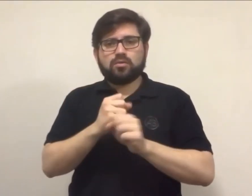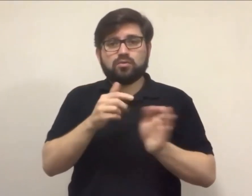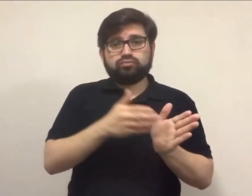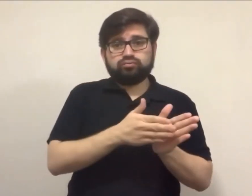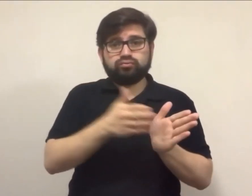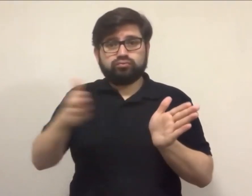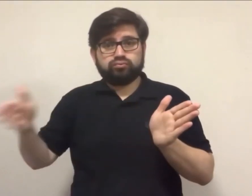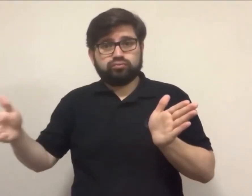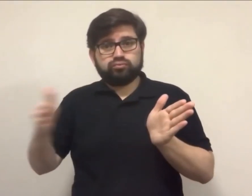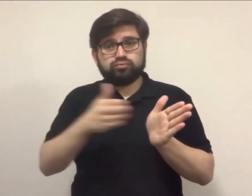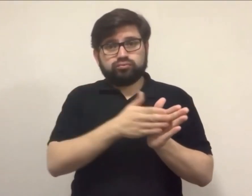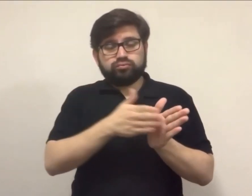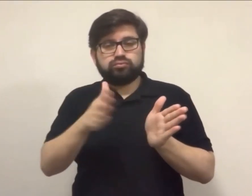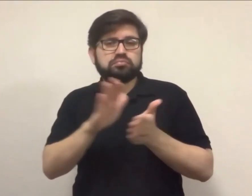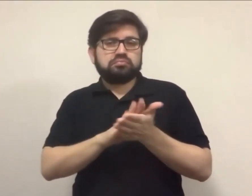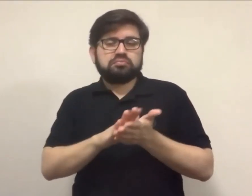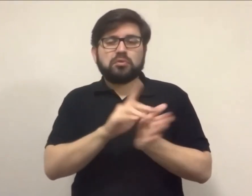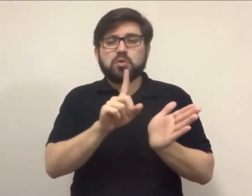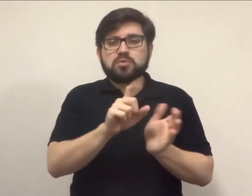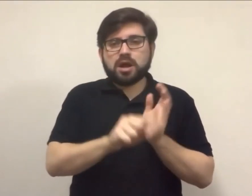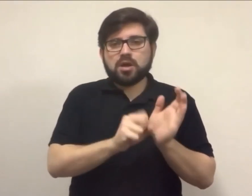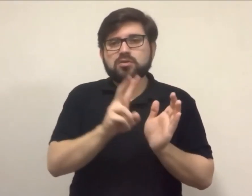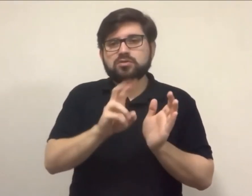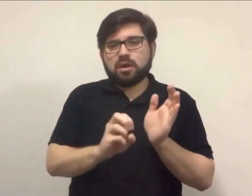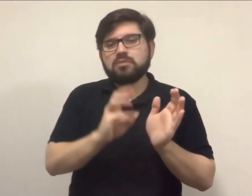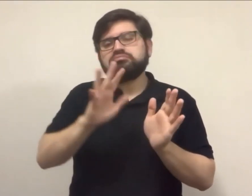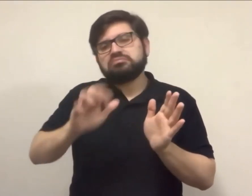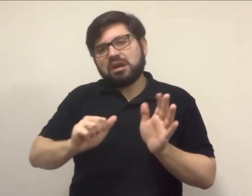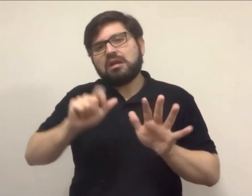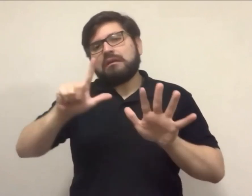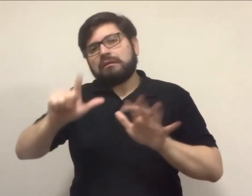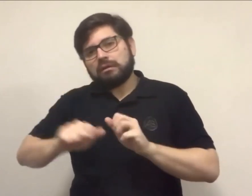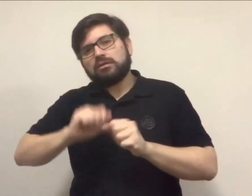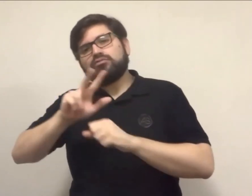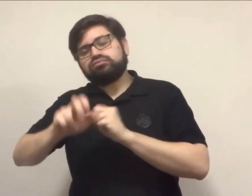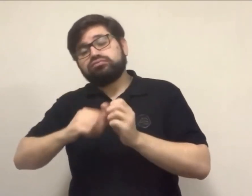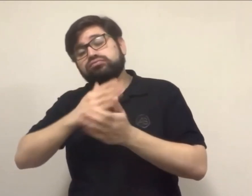es desde que nacen hasta los 21 años.